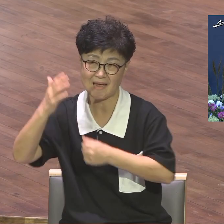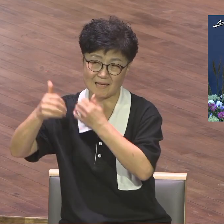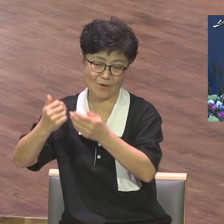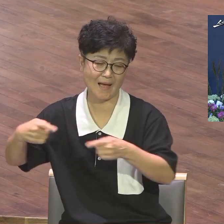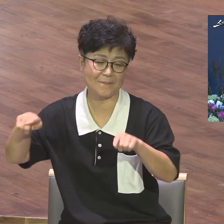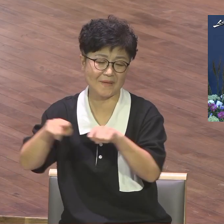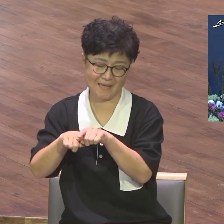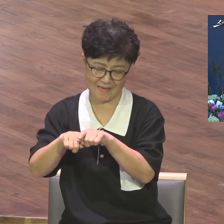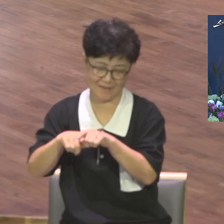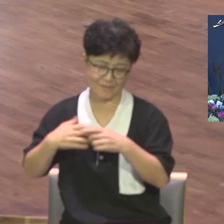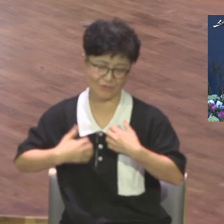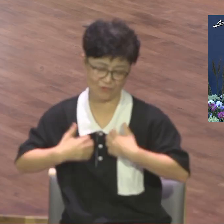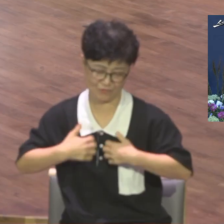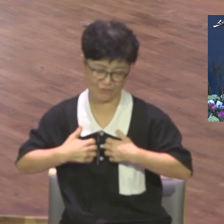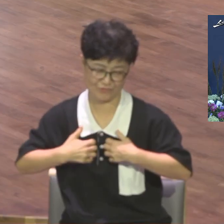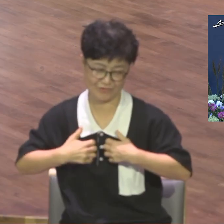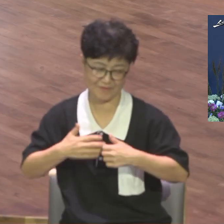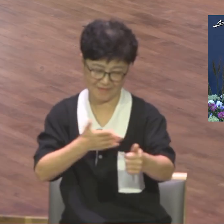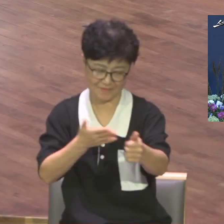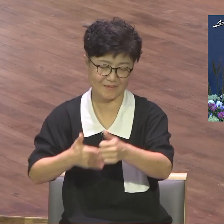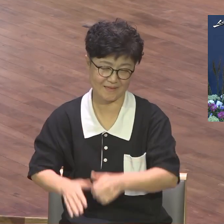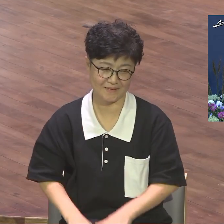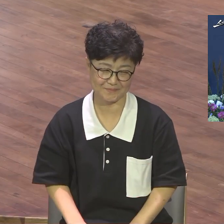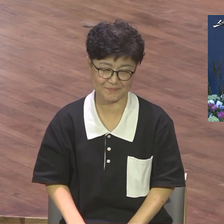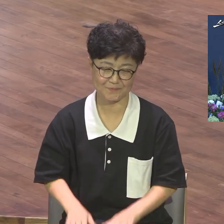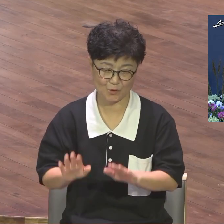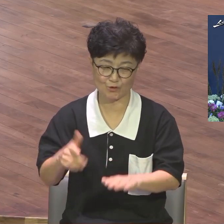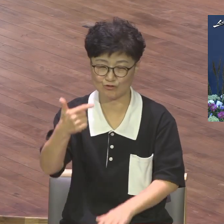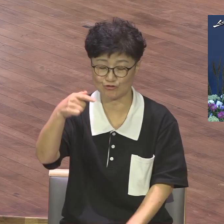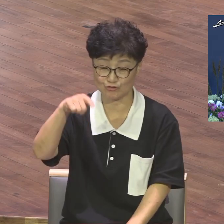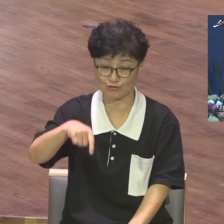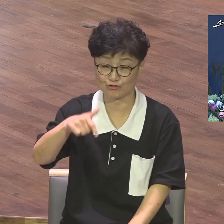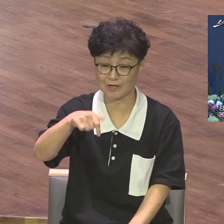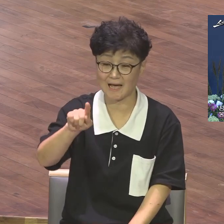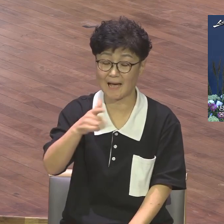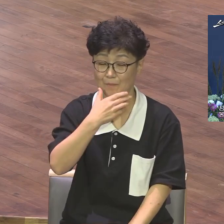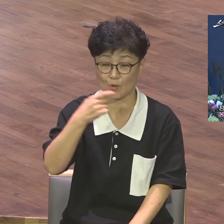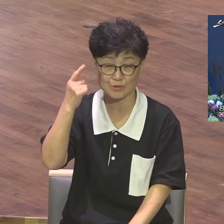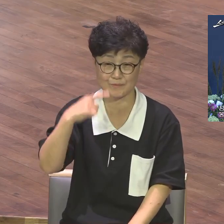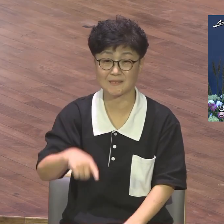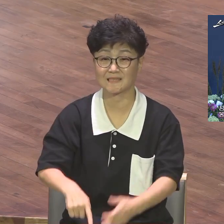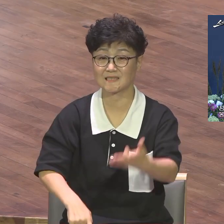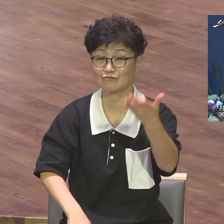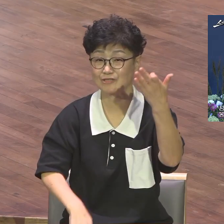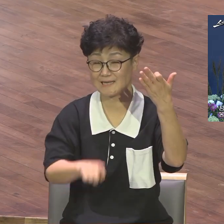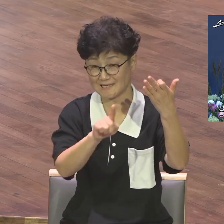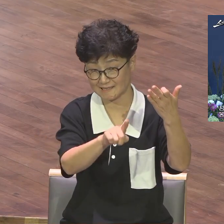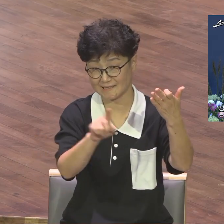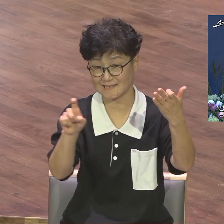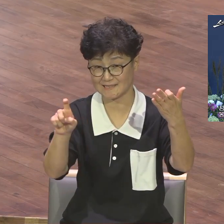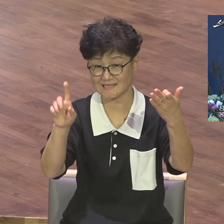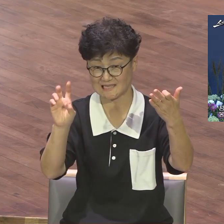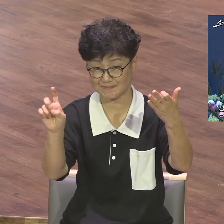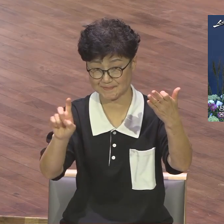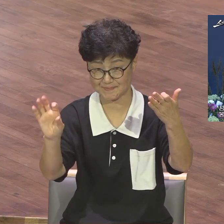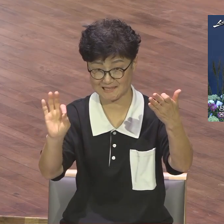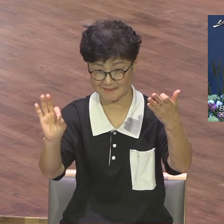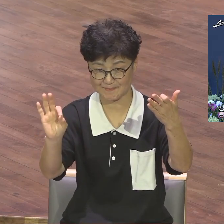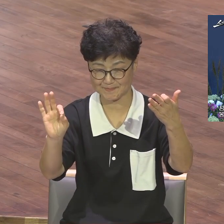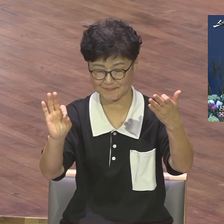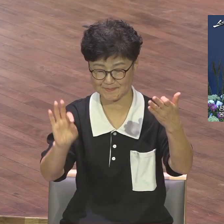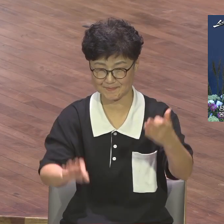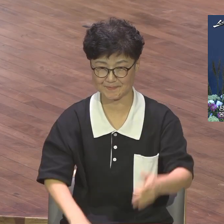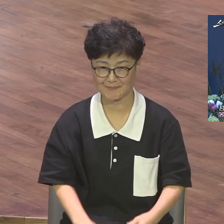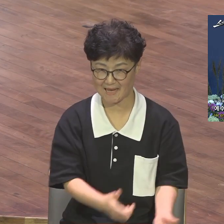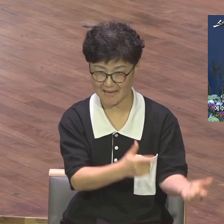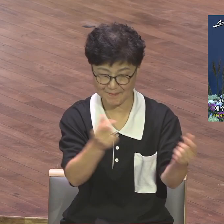오늘 은혜 받고 성취될 하나님의 말씀은 누가복음 19장 1절에서 10절까지 말씀입니다.